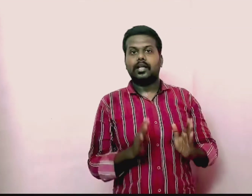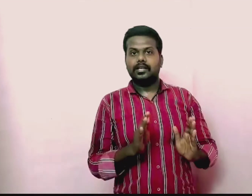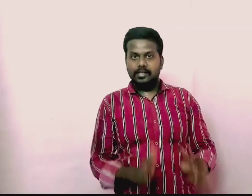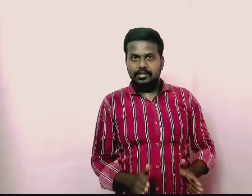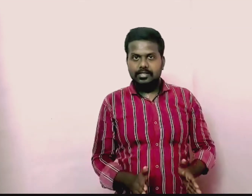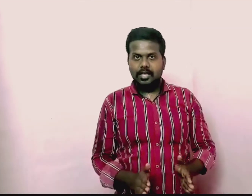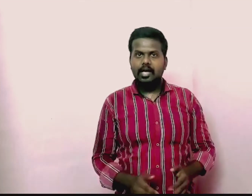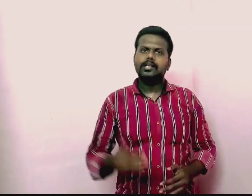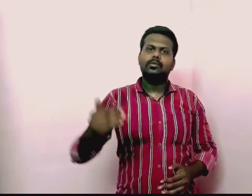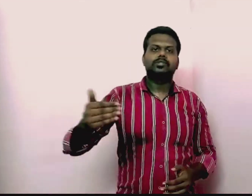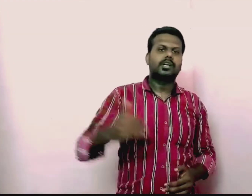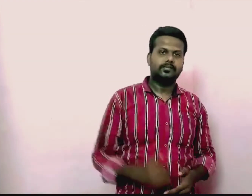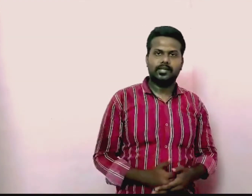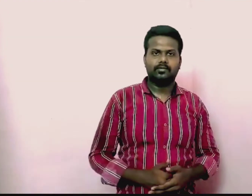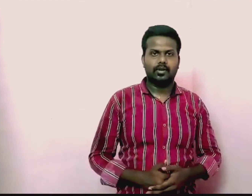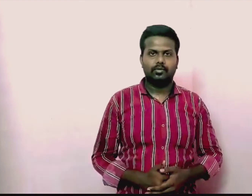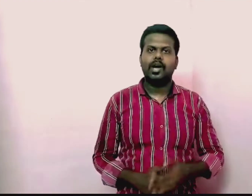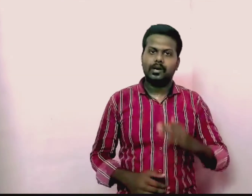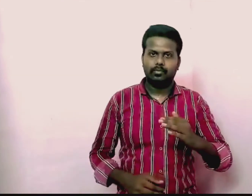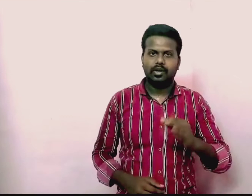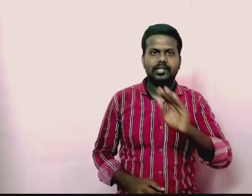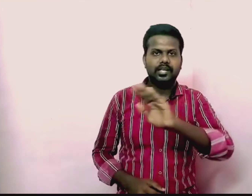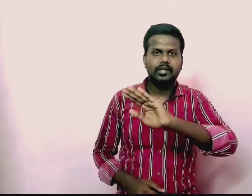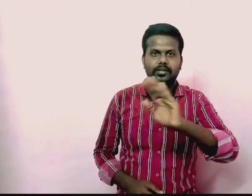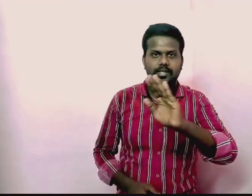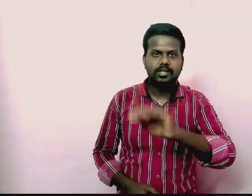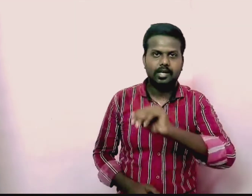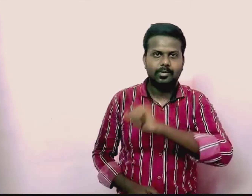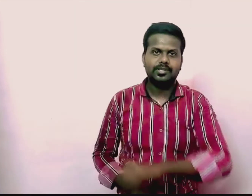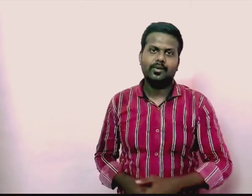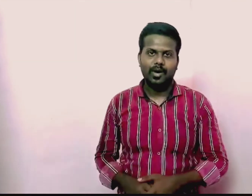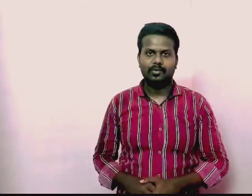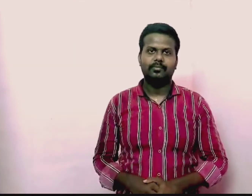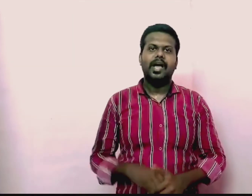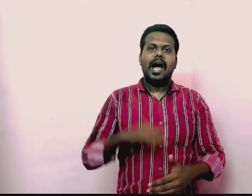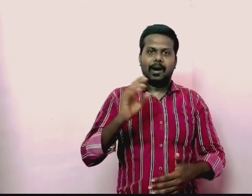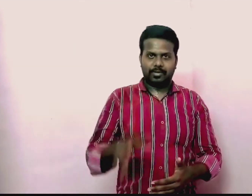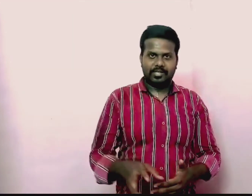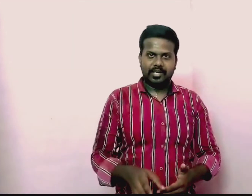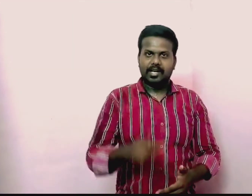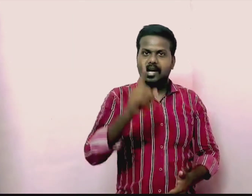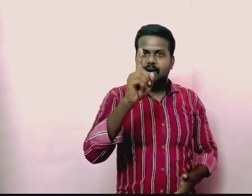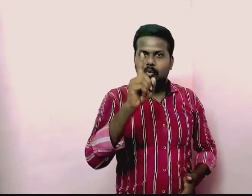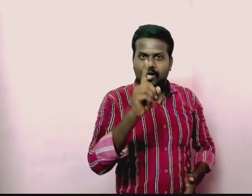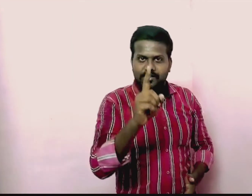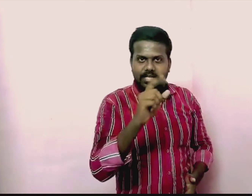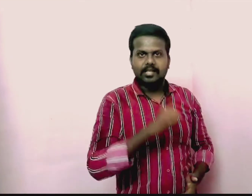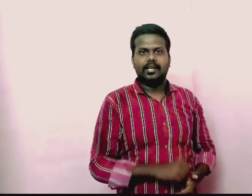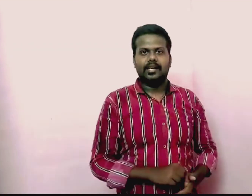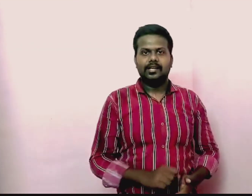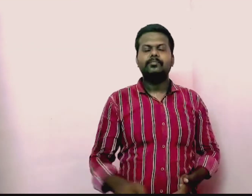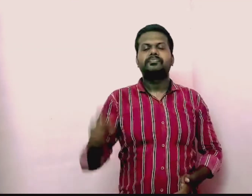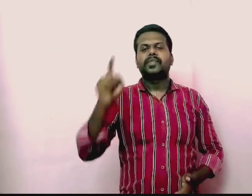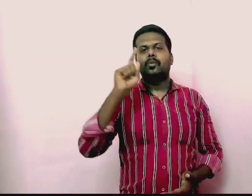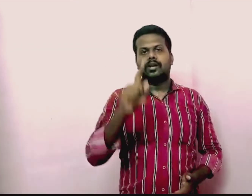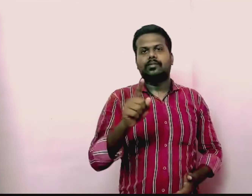கொடுக்கப்பட்டதா இருந்துச்சுன்னா நீ ஒரு சர்டிபிகேட் வாங்கணும் ஏர்போர்ட்ல, அதுக்கு 75,000 ரூபாய் செலவாகும். அப்படி இல்லைன்னா உனக்கு ஜெயில் தண்டனையும், உன்னை